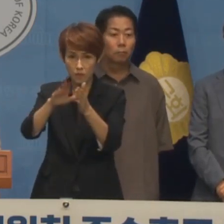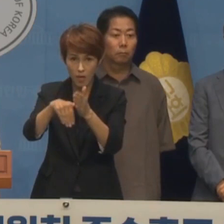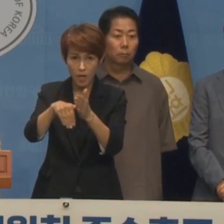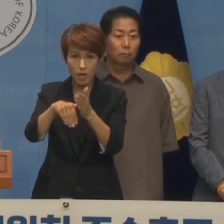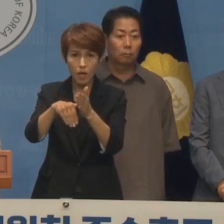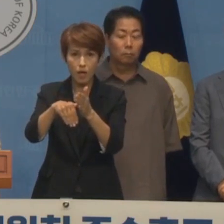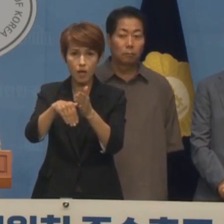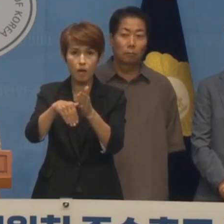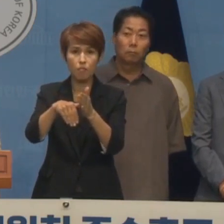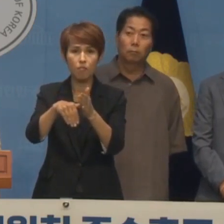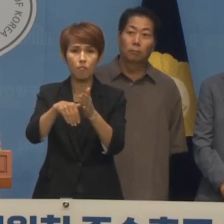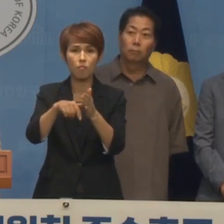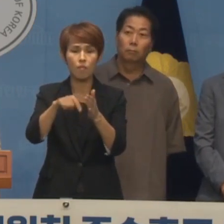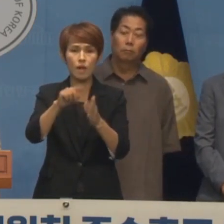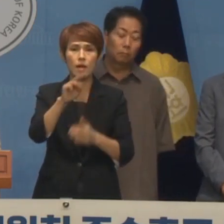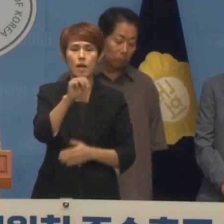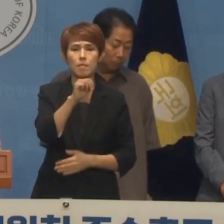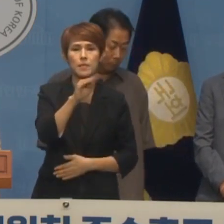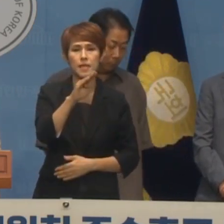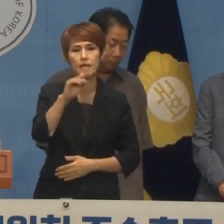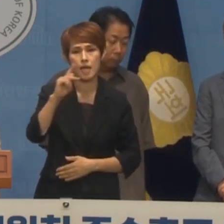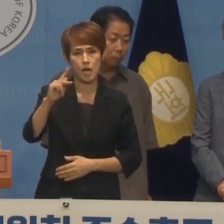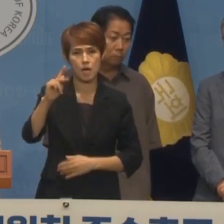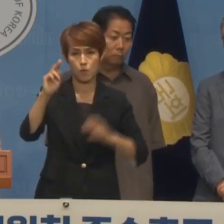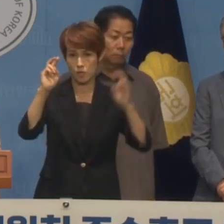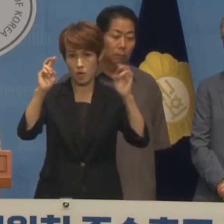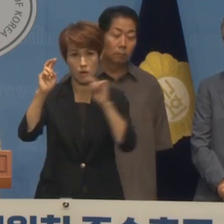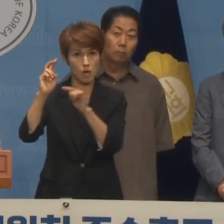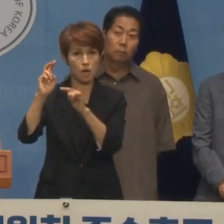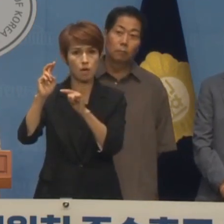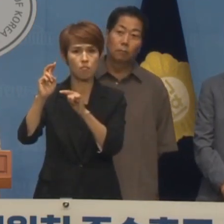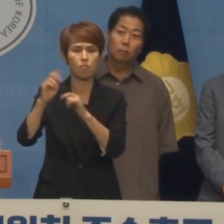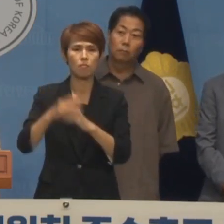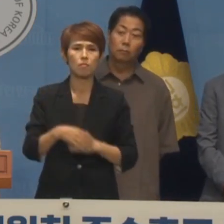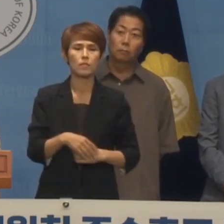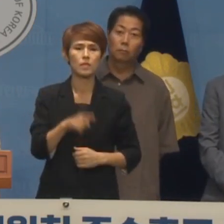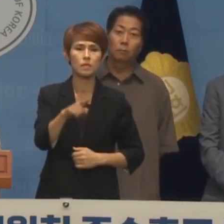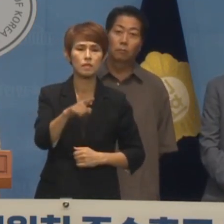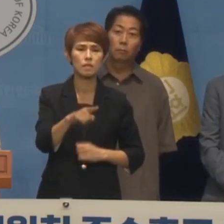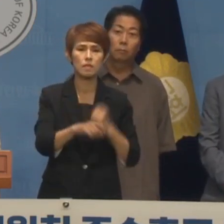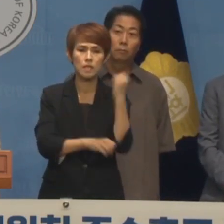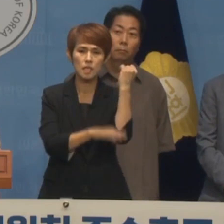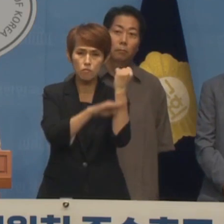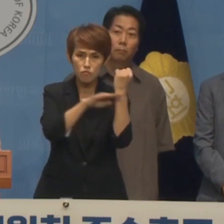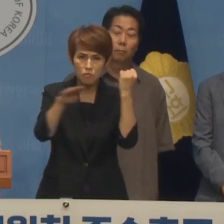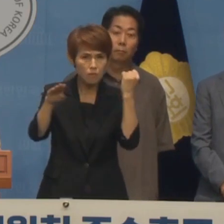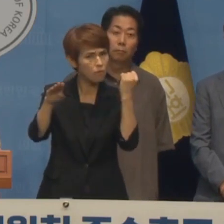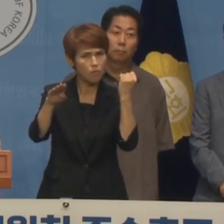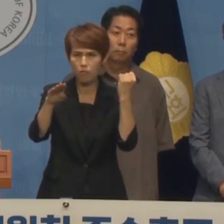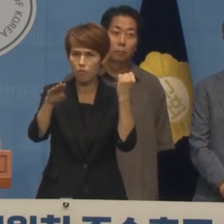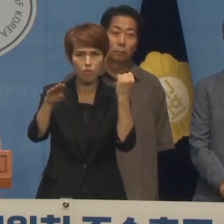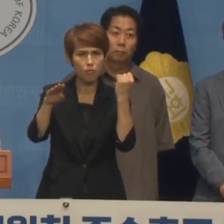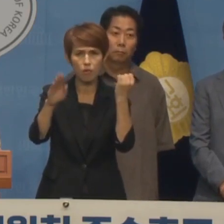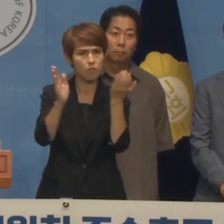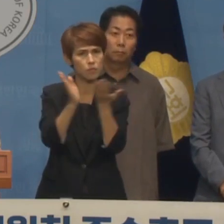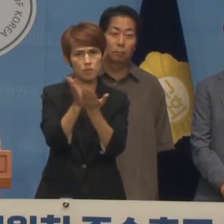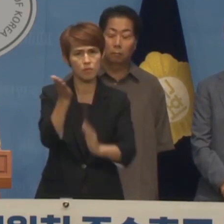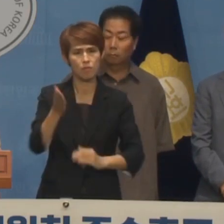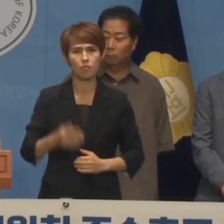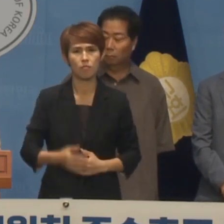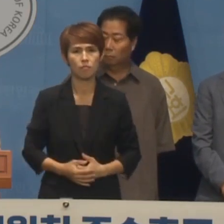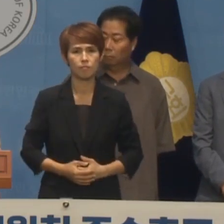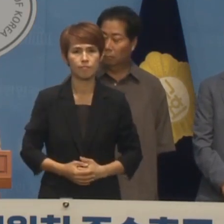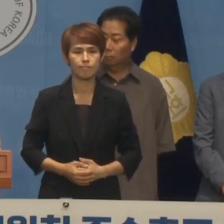위탁운용사로 선정된 MBK 파트너스는 ESG 관점에서 매우 우려스러운 모습을 보이고